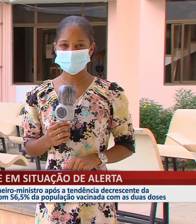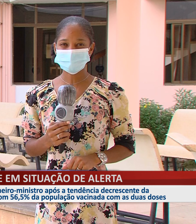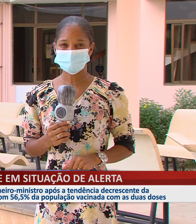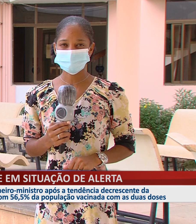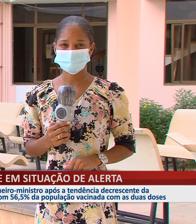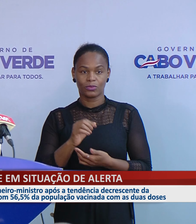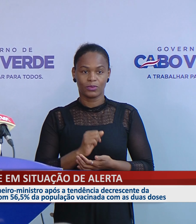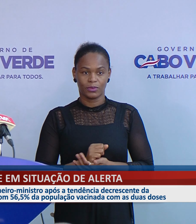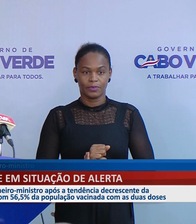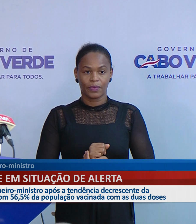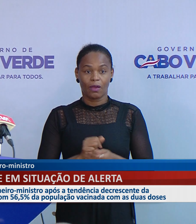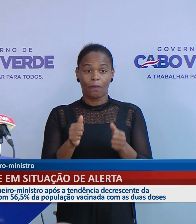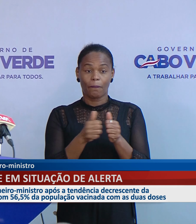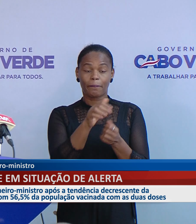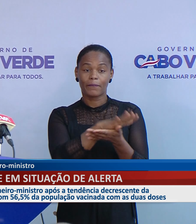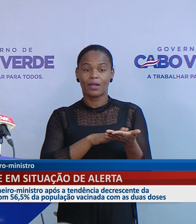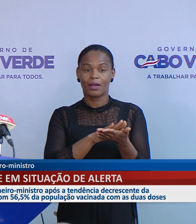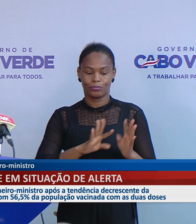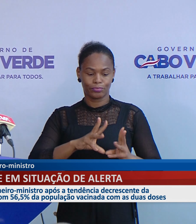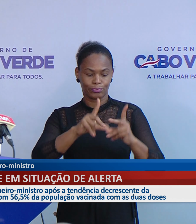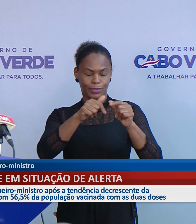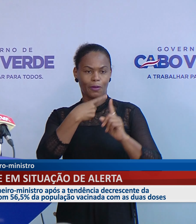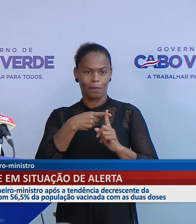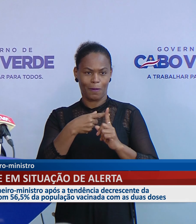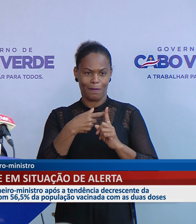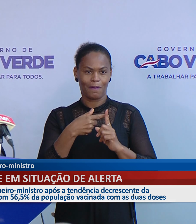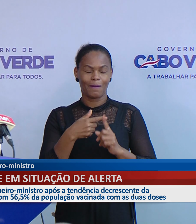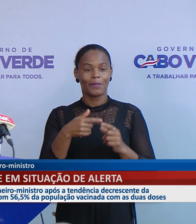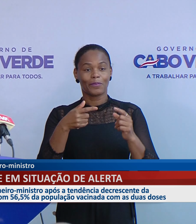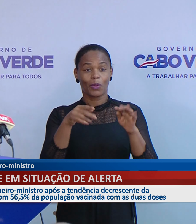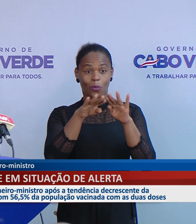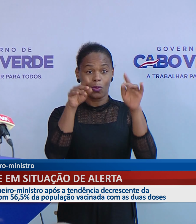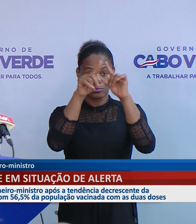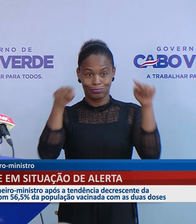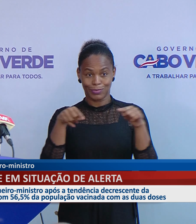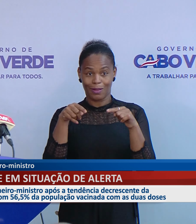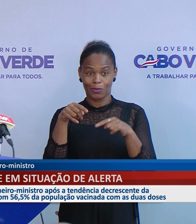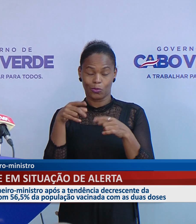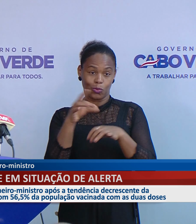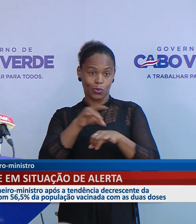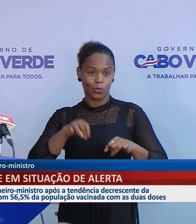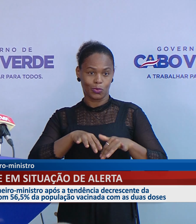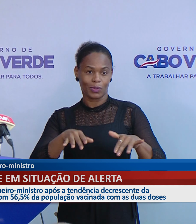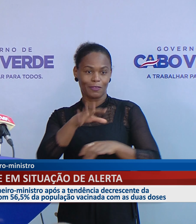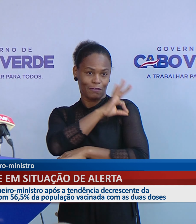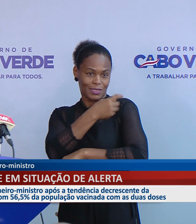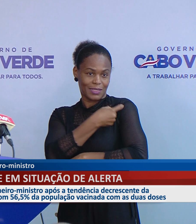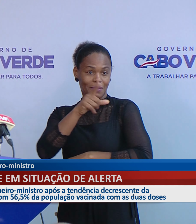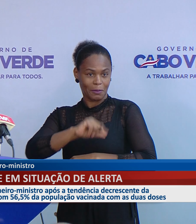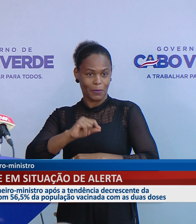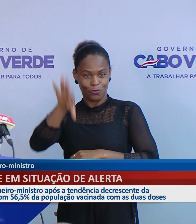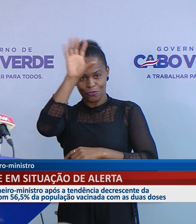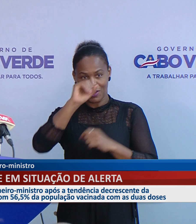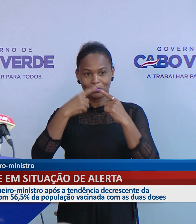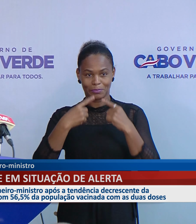de medidas. Com base na evolução positiva do quadro epidemiológico e da vacinação, o Governo